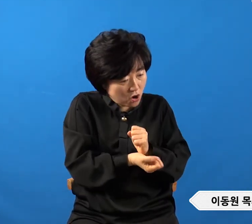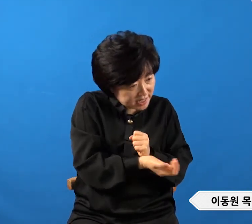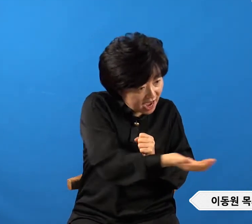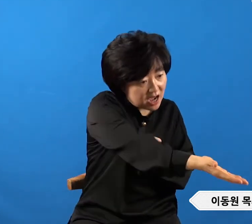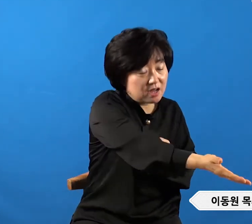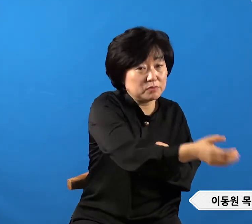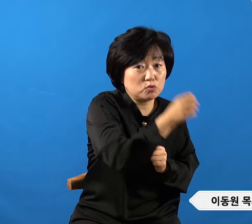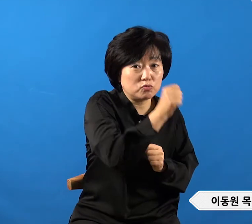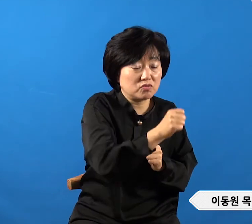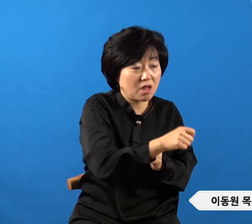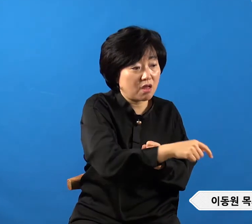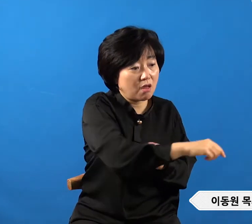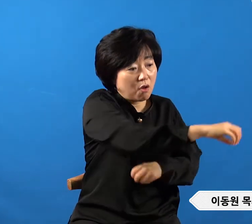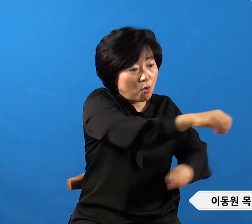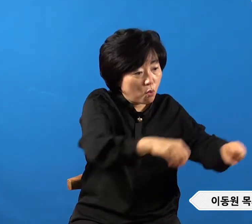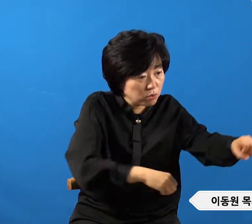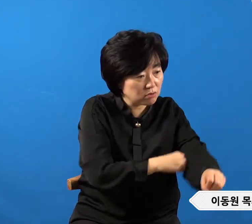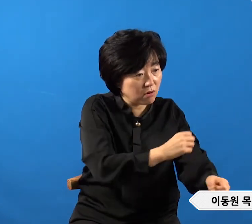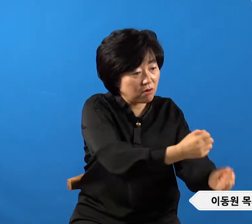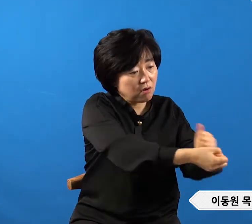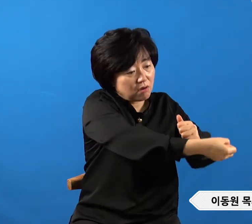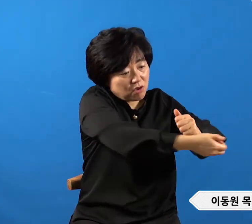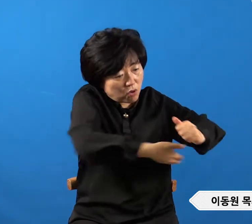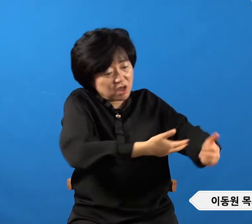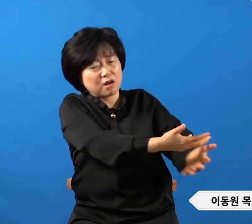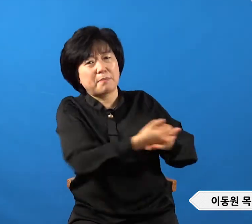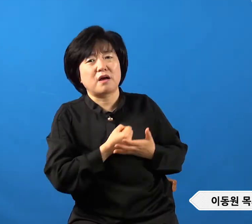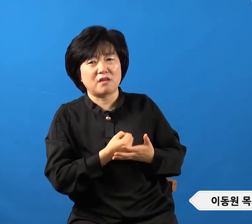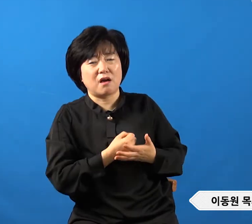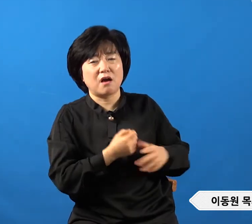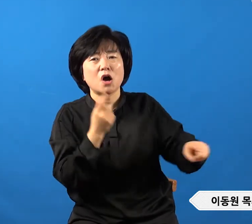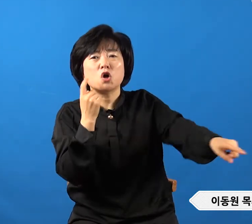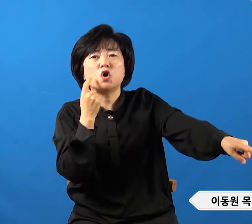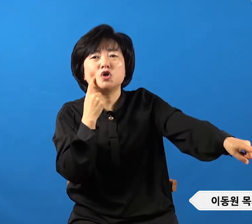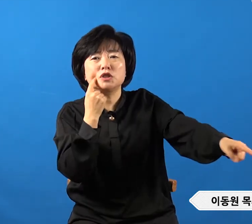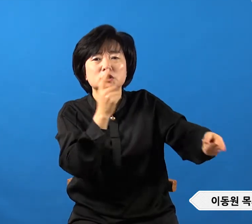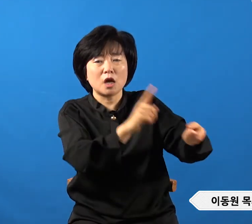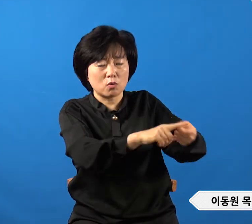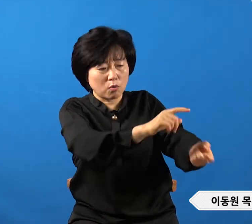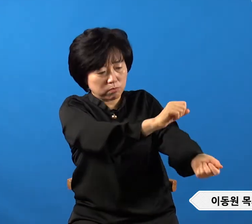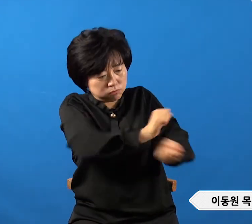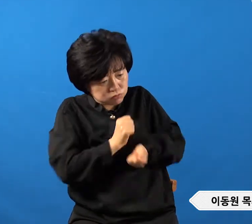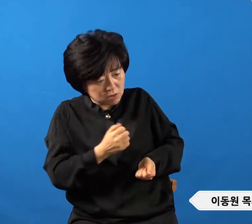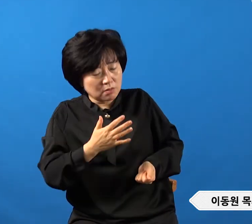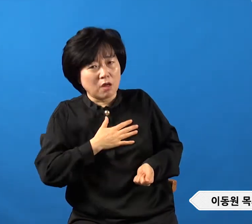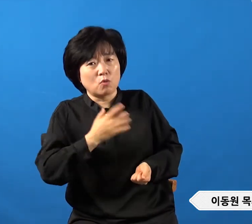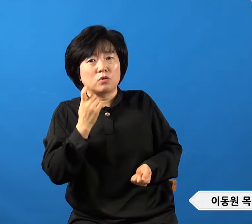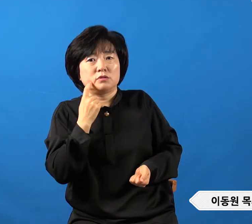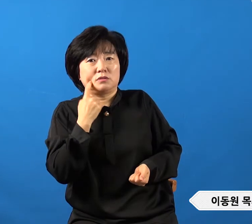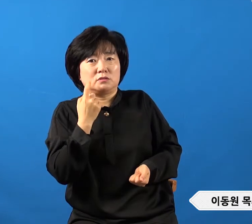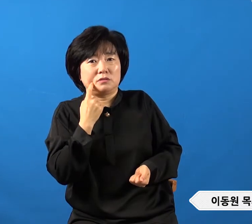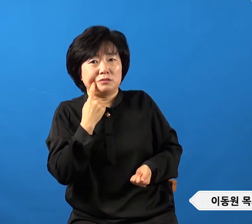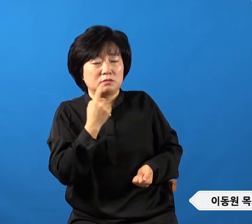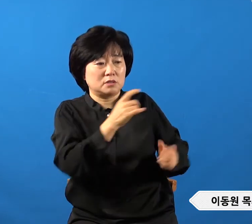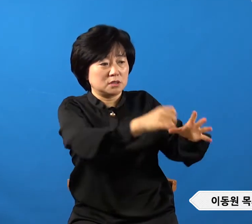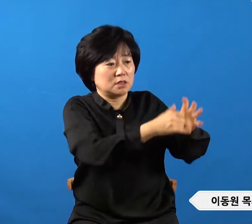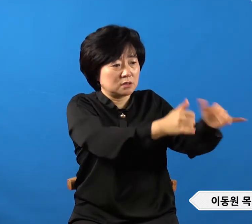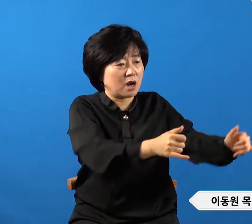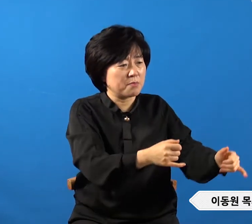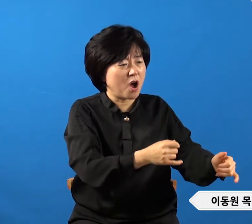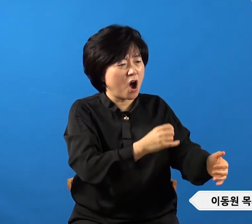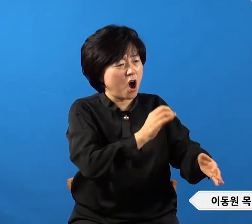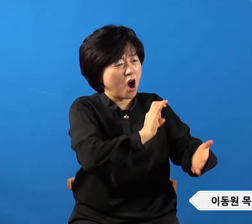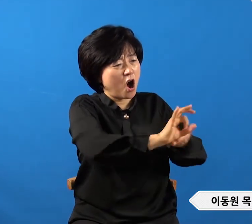오히려 영향을 받아요. 세상 사람들이 거짓을 행하니까 우리도 거짓을 행하고 세상